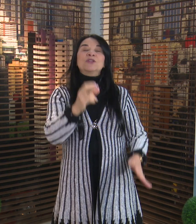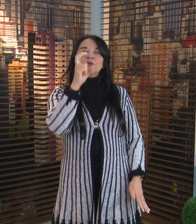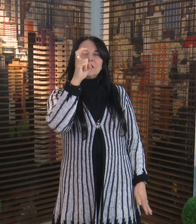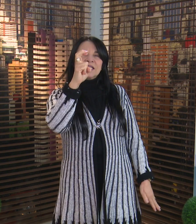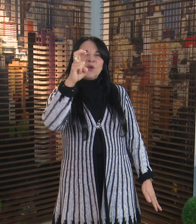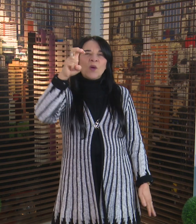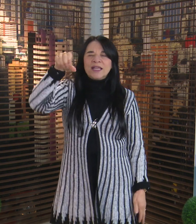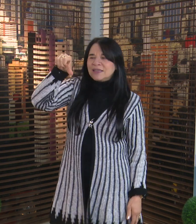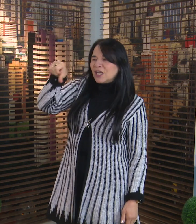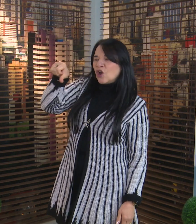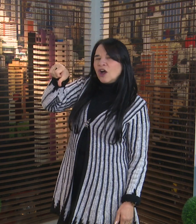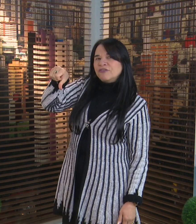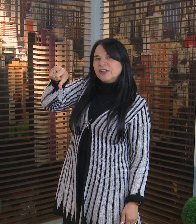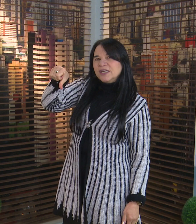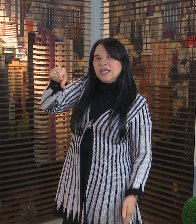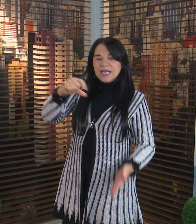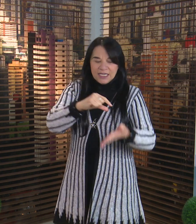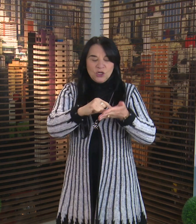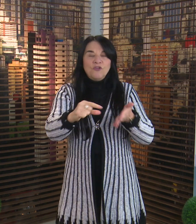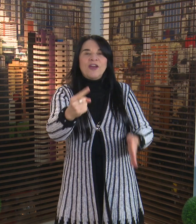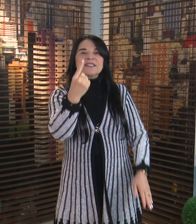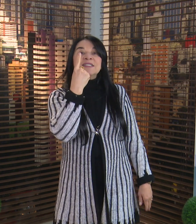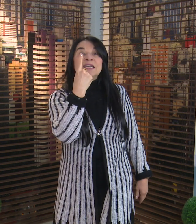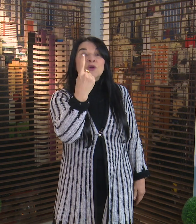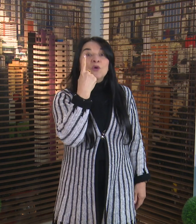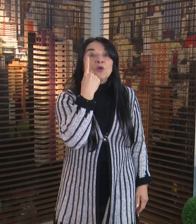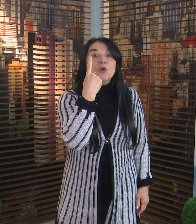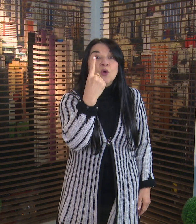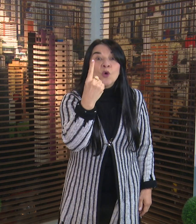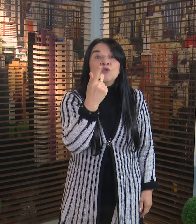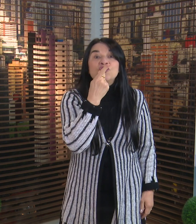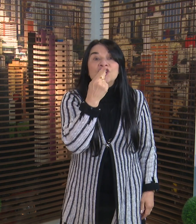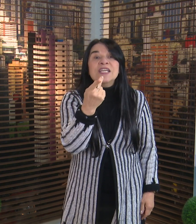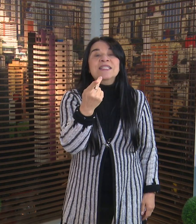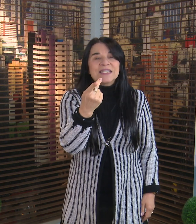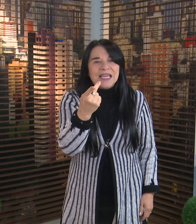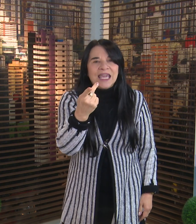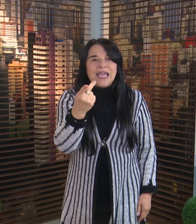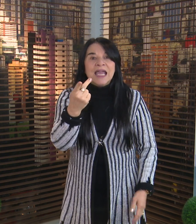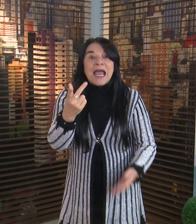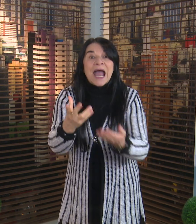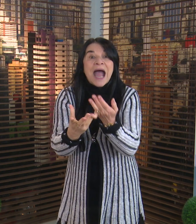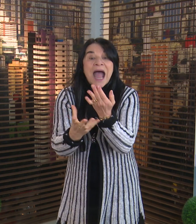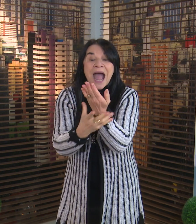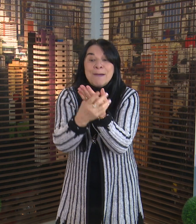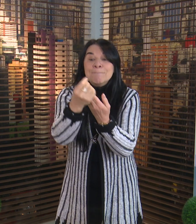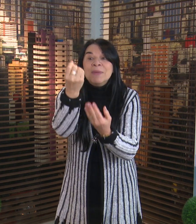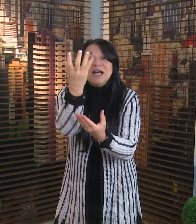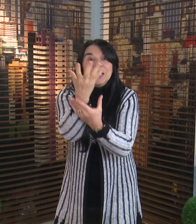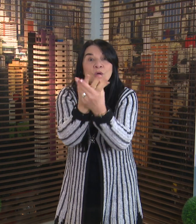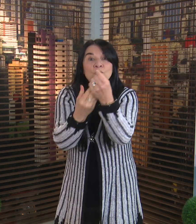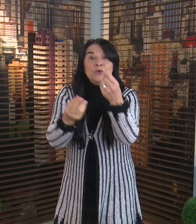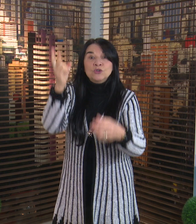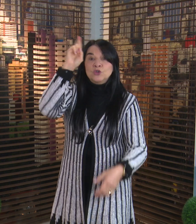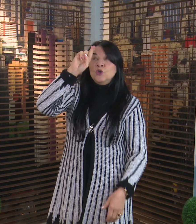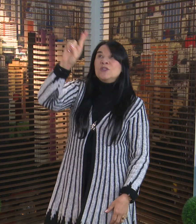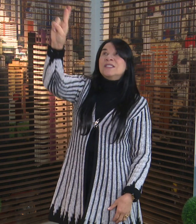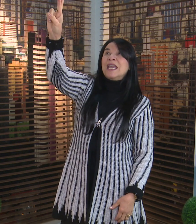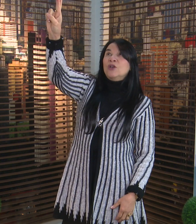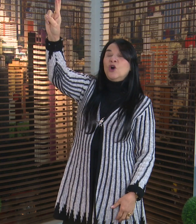capítulo 59 e no versículo 1, diz que a mão do